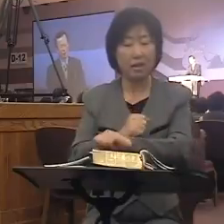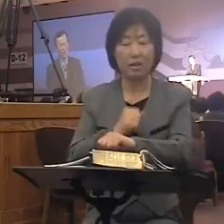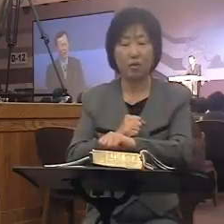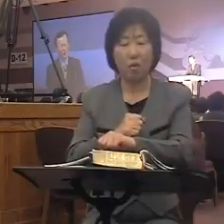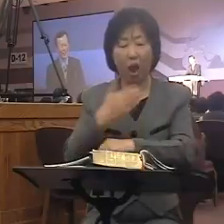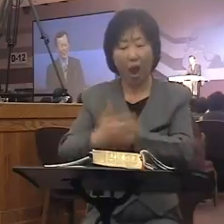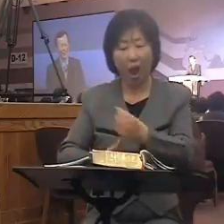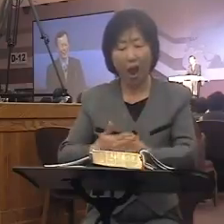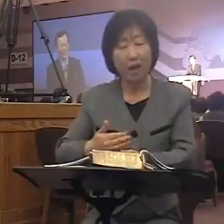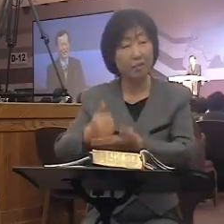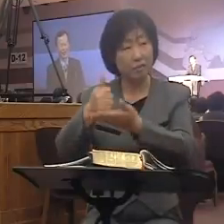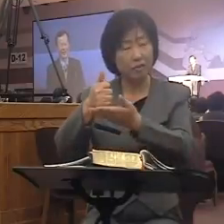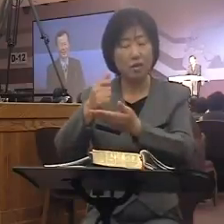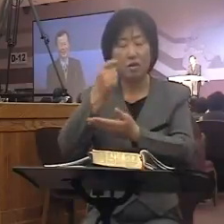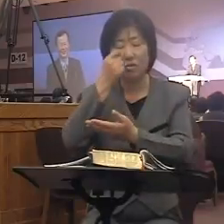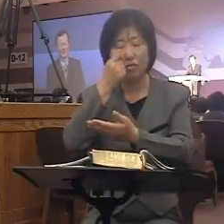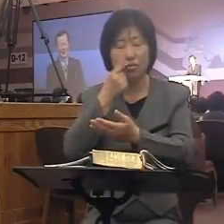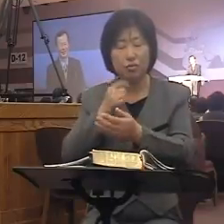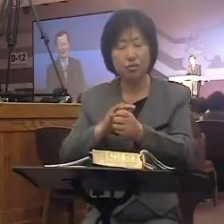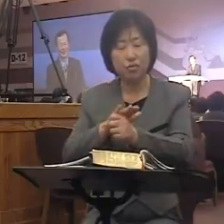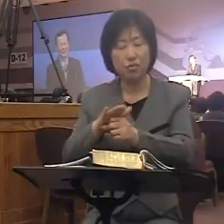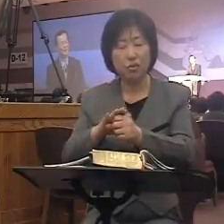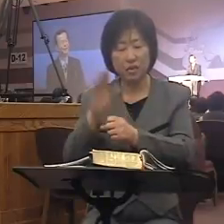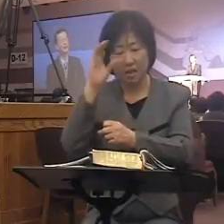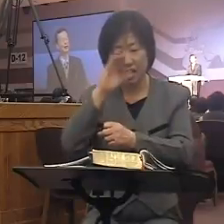하나님의 긍휼을 찾아야 되겠다는데,